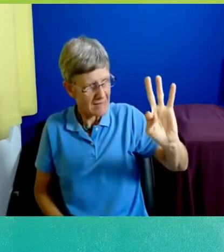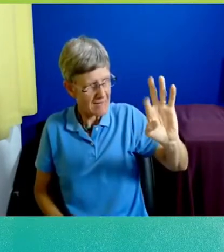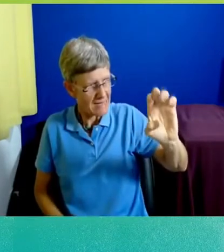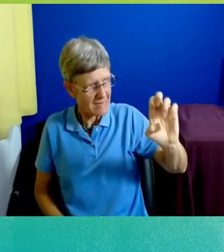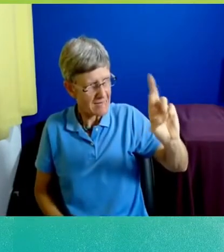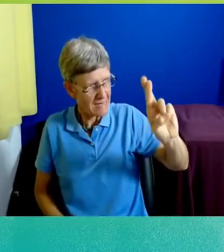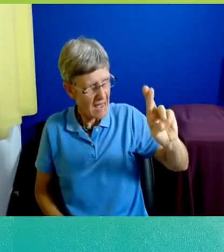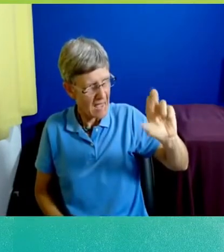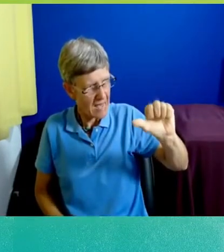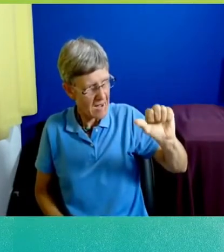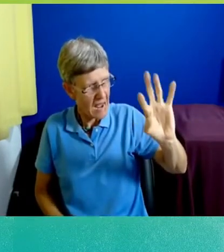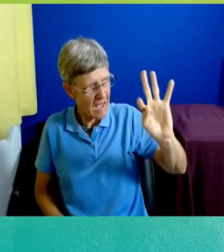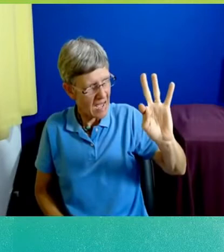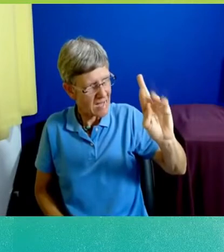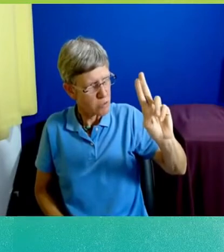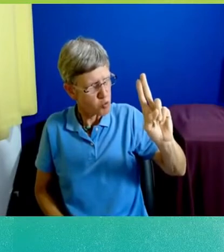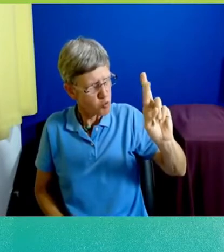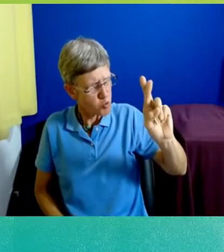essa palavra